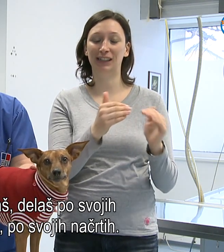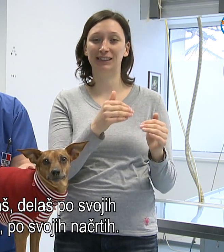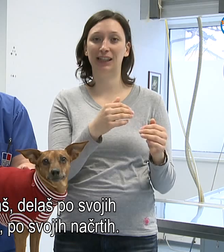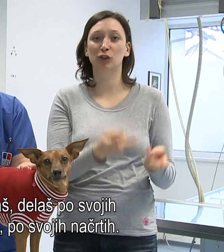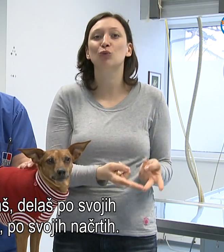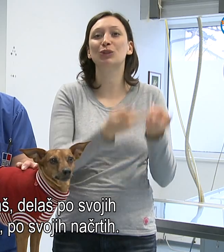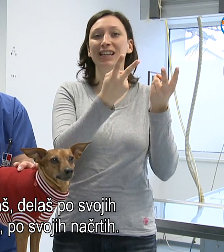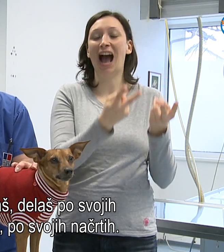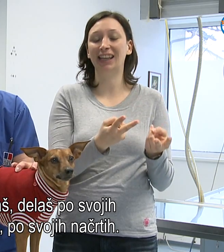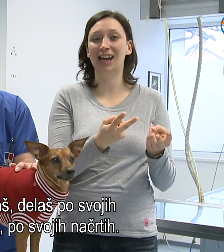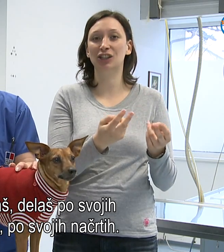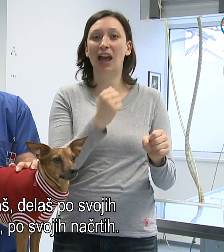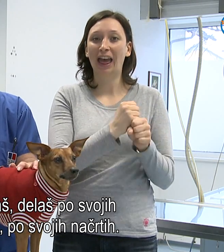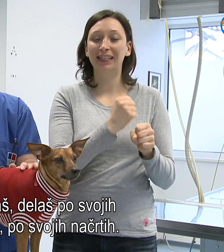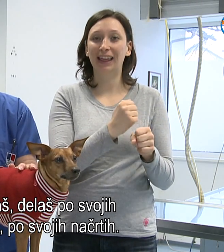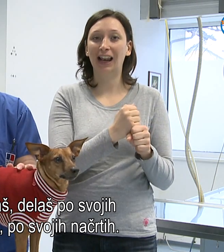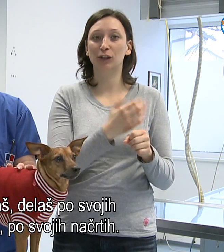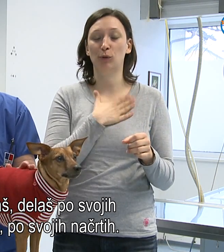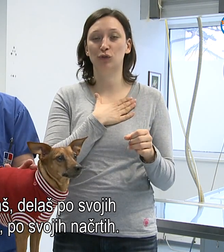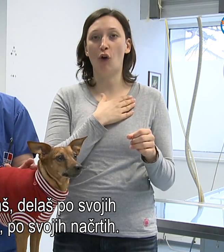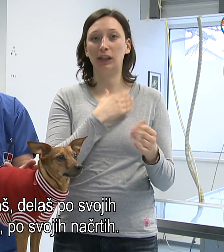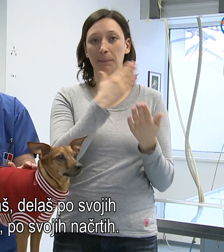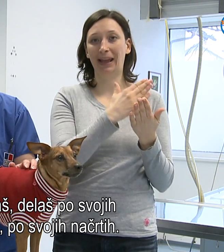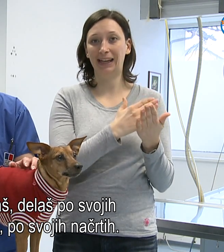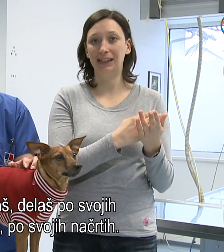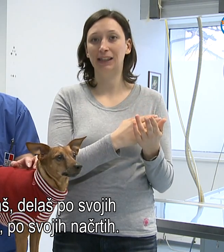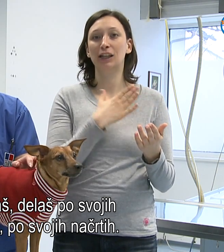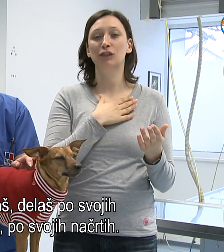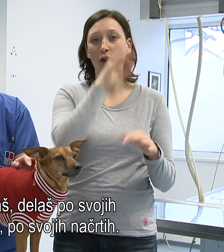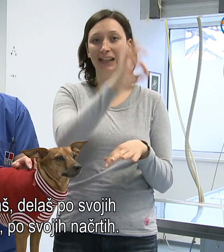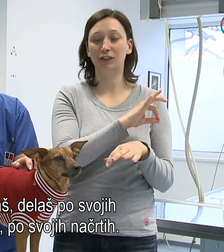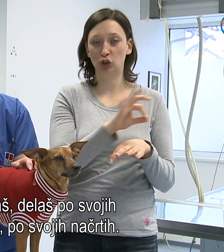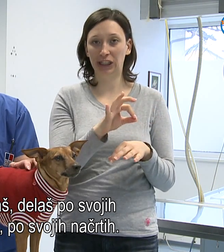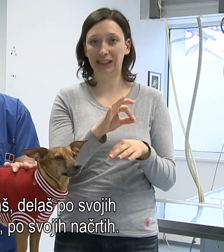socializiraš, vzgajaš, delaš po svojih merilih, po svojih načrtih.